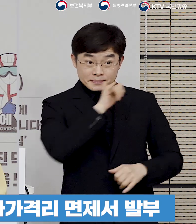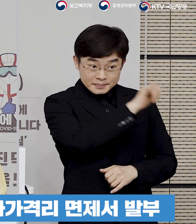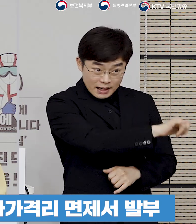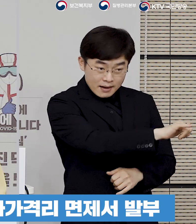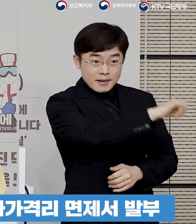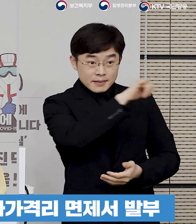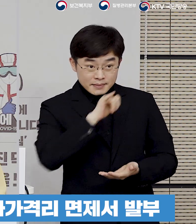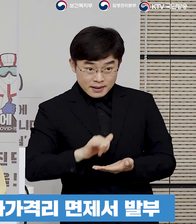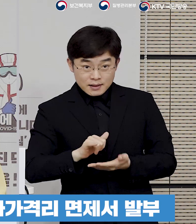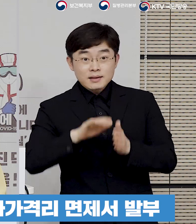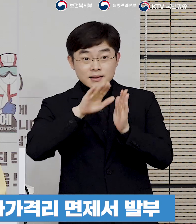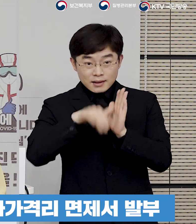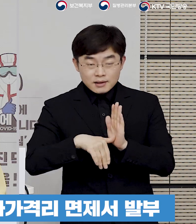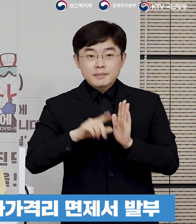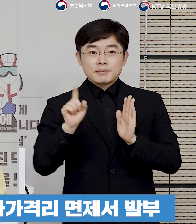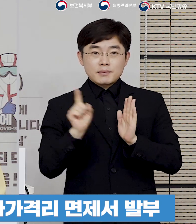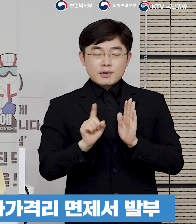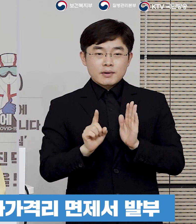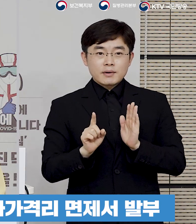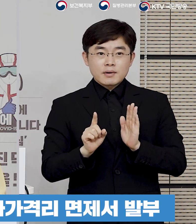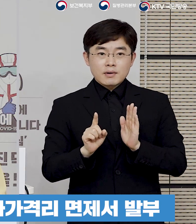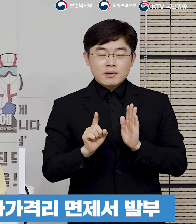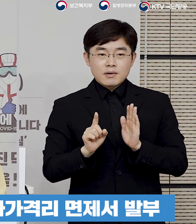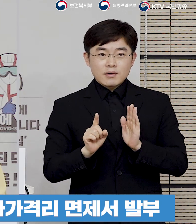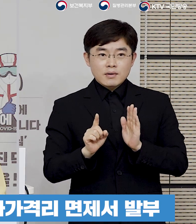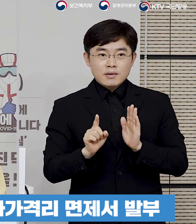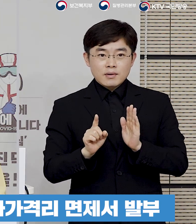비즈니스 목적으로 출장을 갔다가 돌아오는